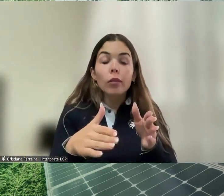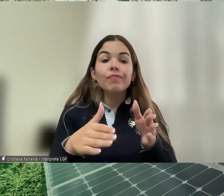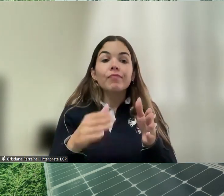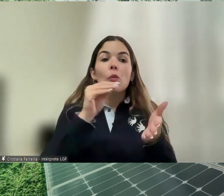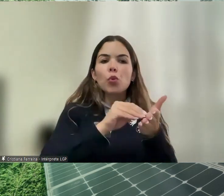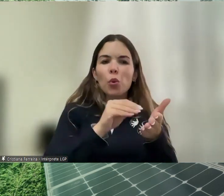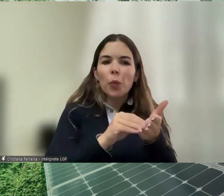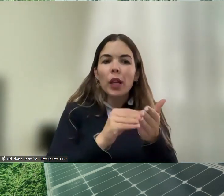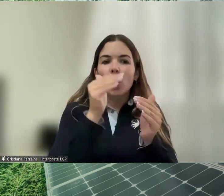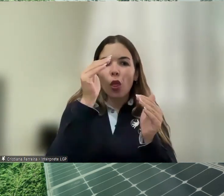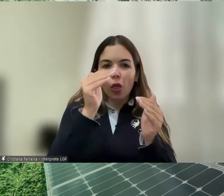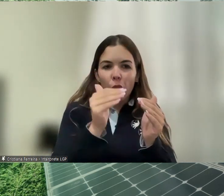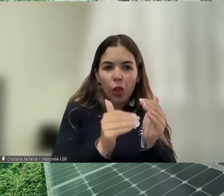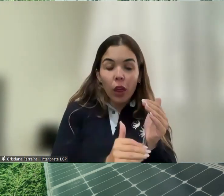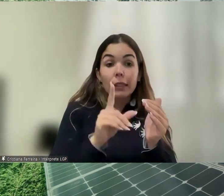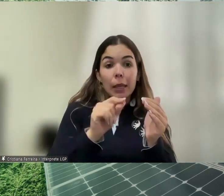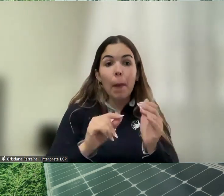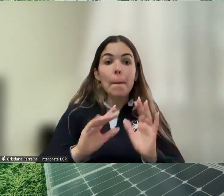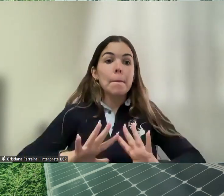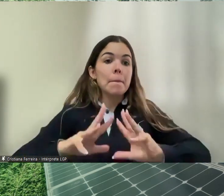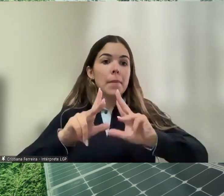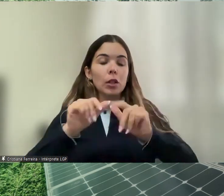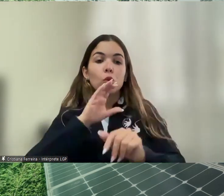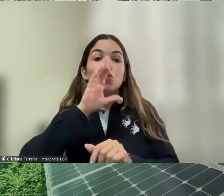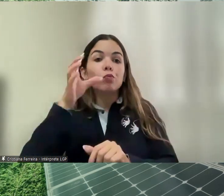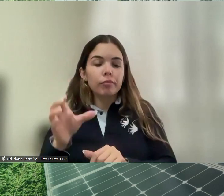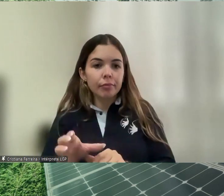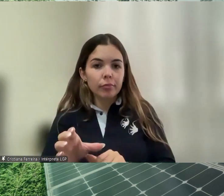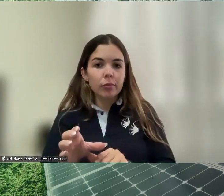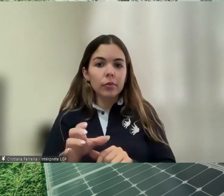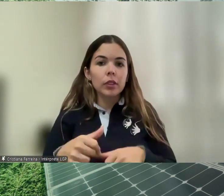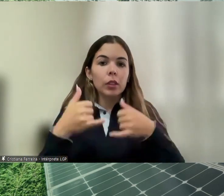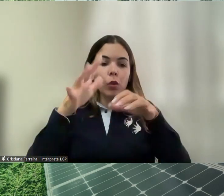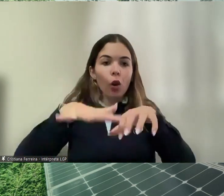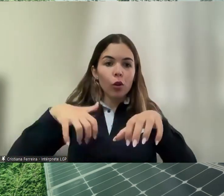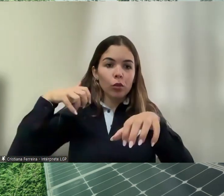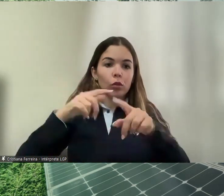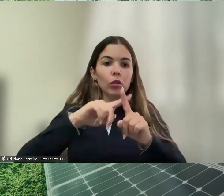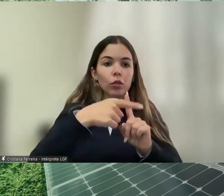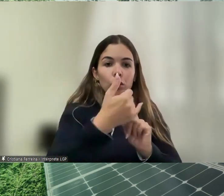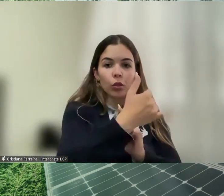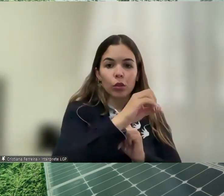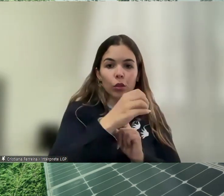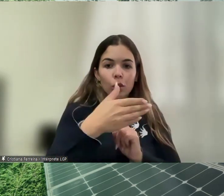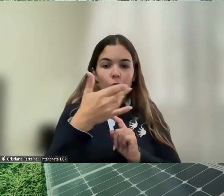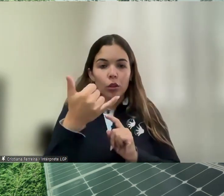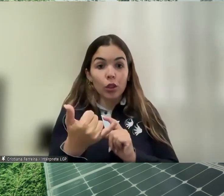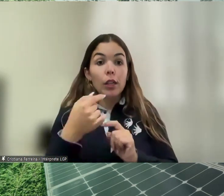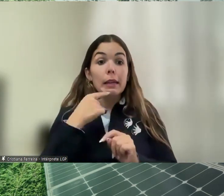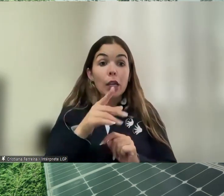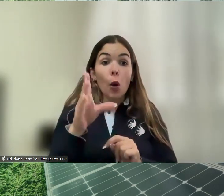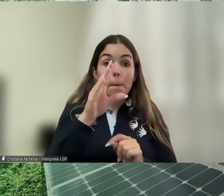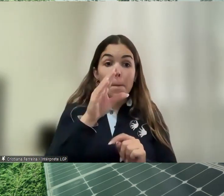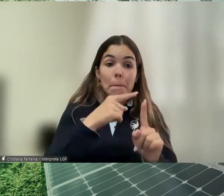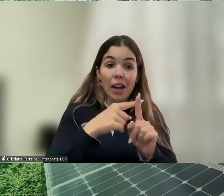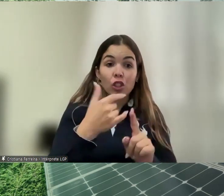qualidade de vida para os países em desenvolvimento. Após a Conferência de 2012 do Rio+20, em que